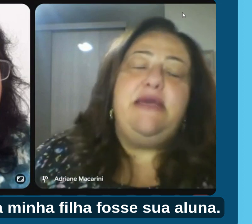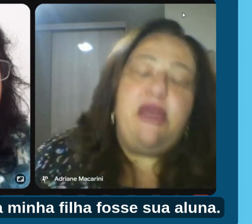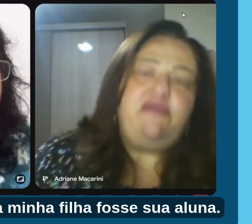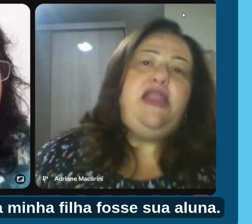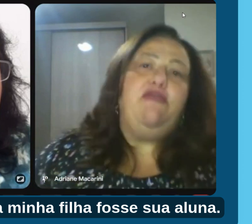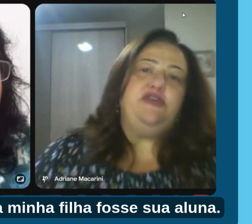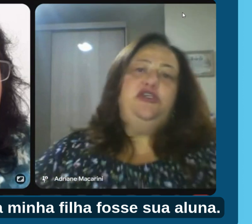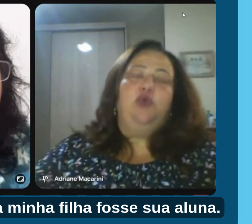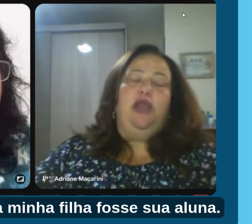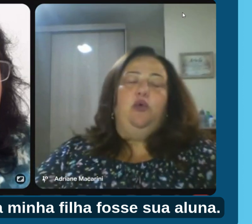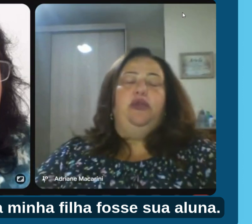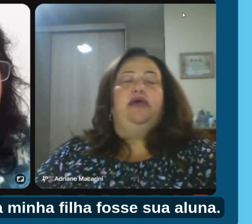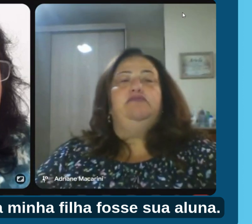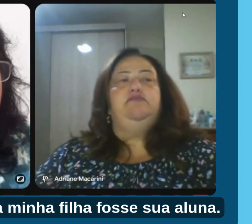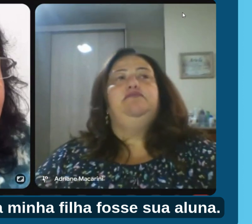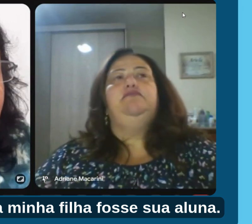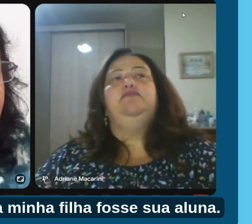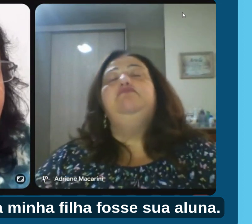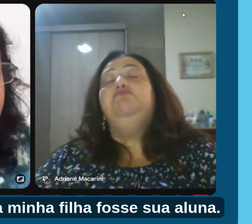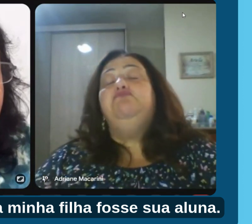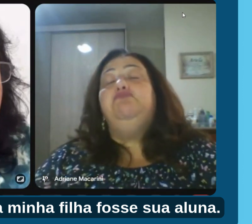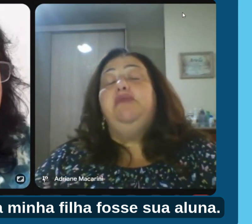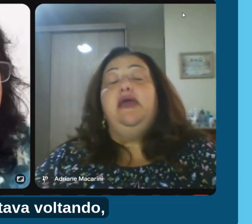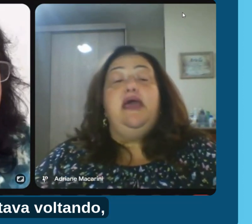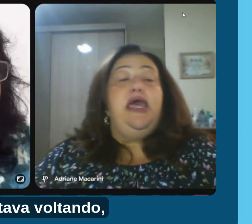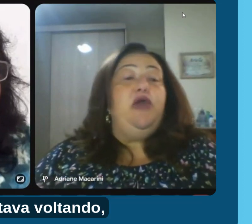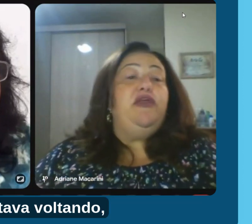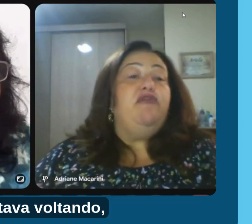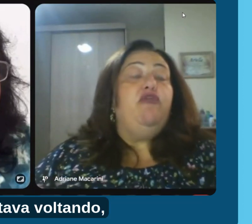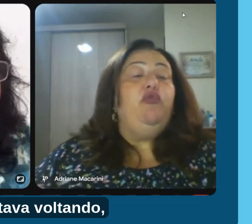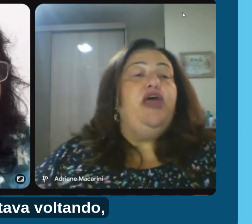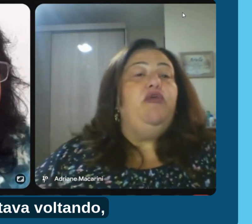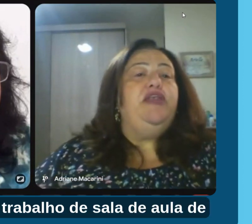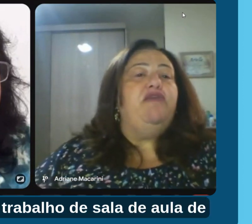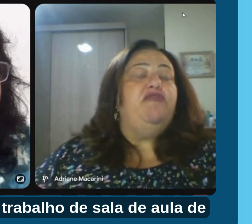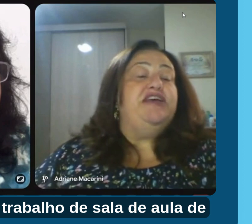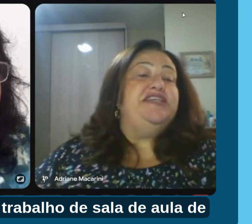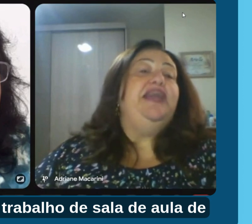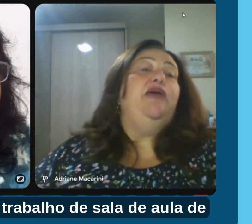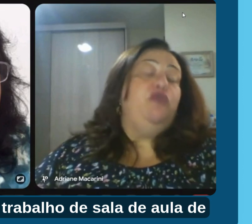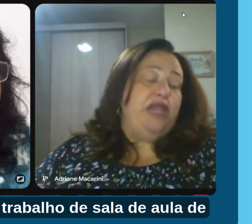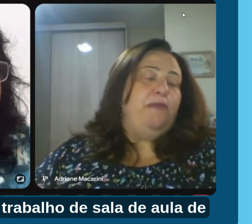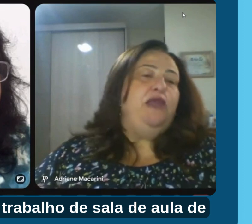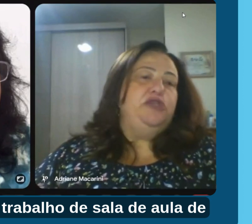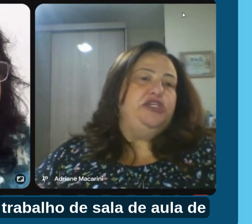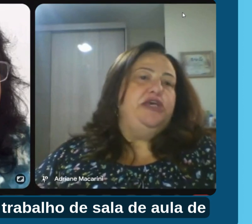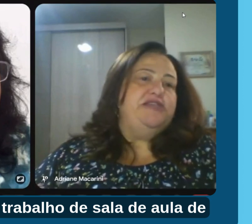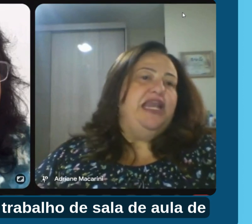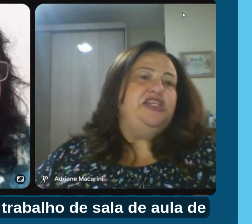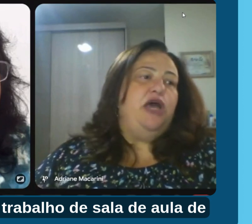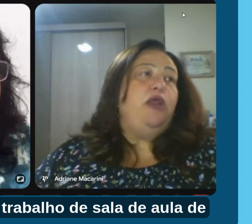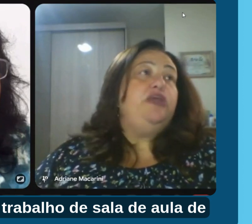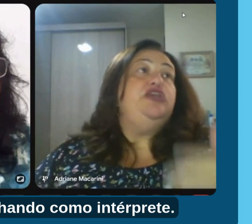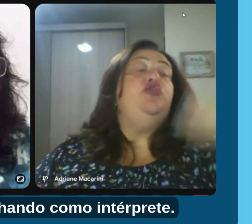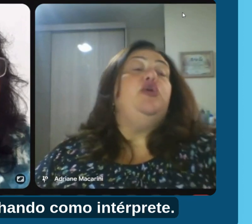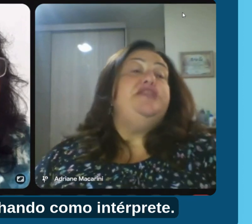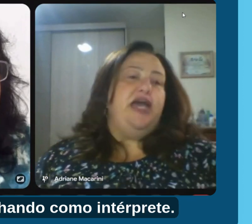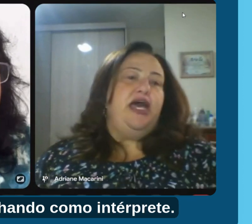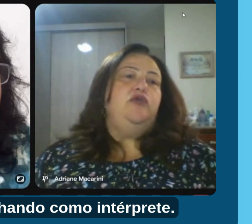minha filha fosse sua aluna. Eu estava voltando, estava afastada do trabalho de sala de aula de 12